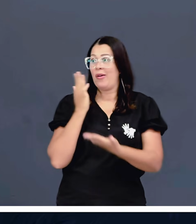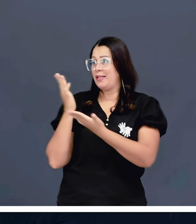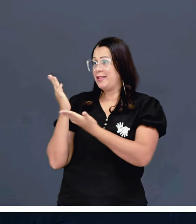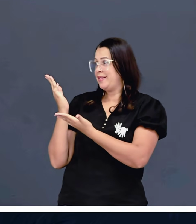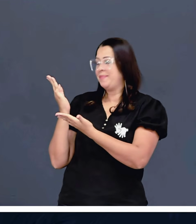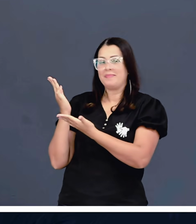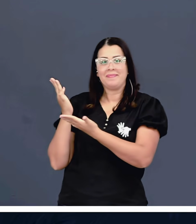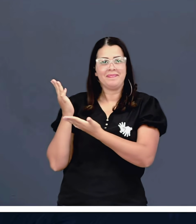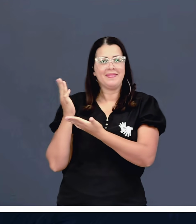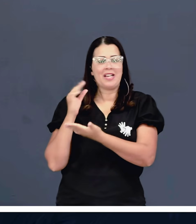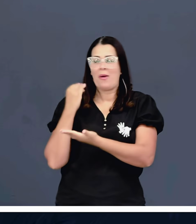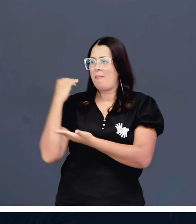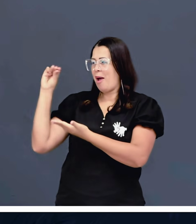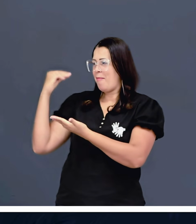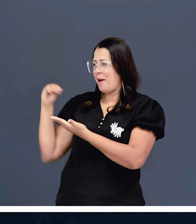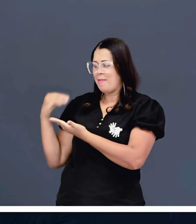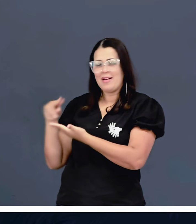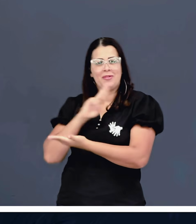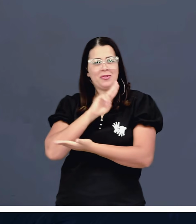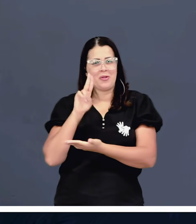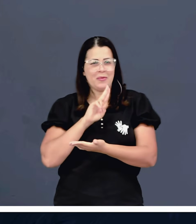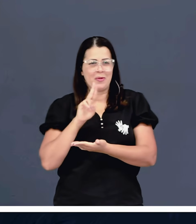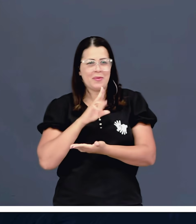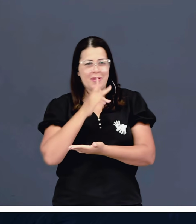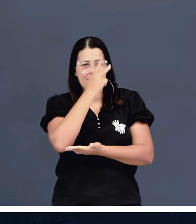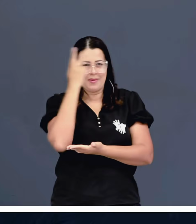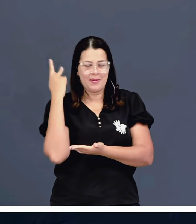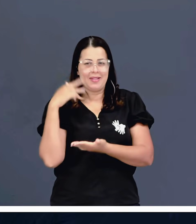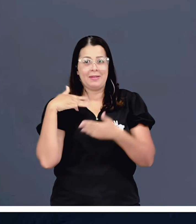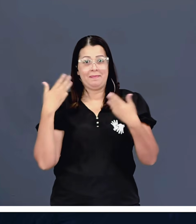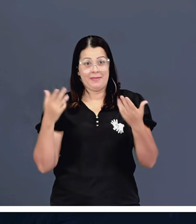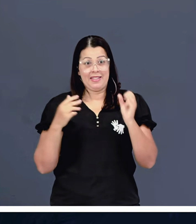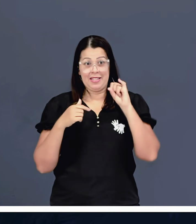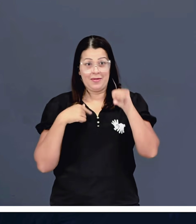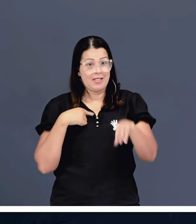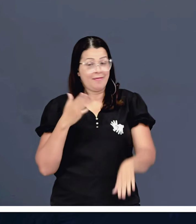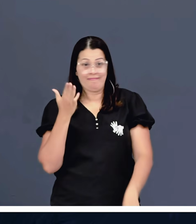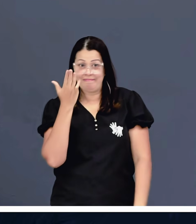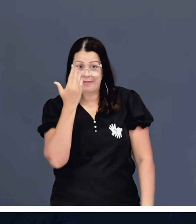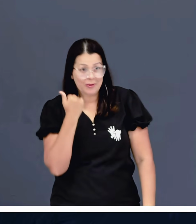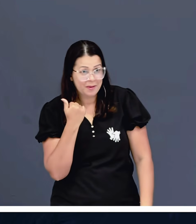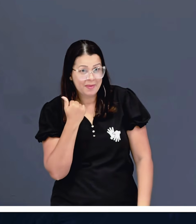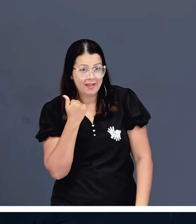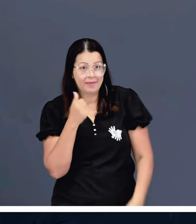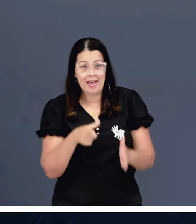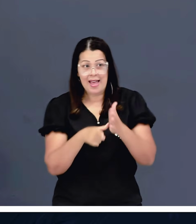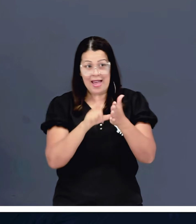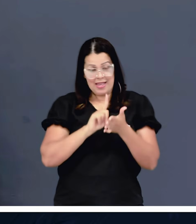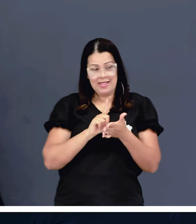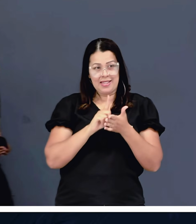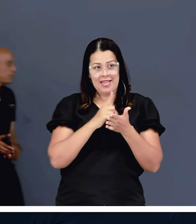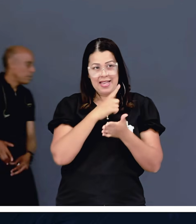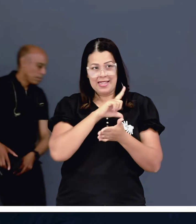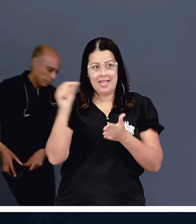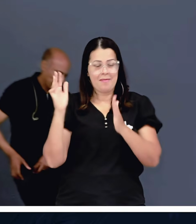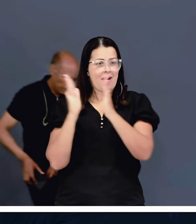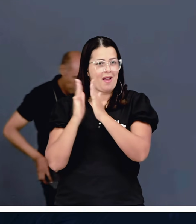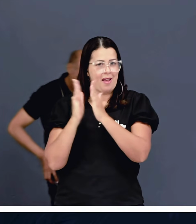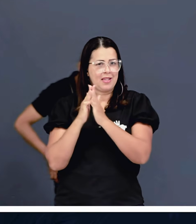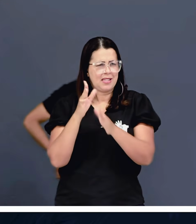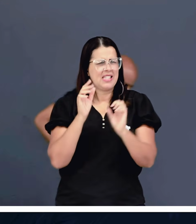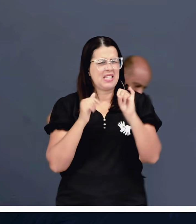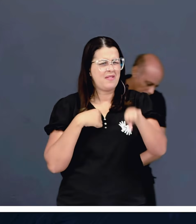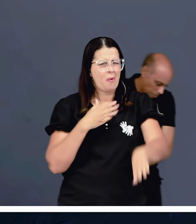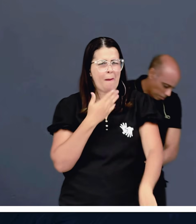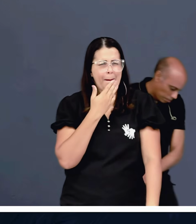É lá que a gente coloca os nomes das pessoas. Aliás, se você não sabia disso, antes de ir para casa, se há um